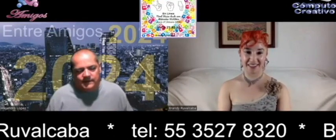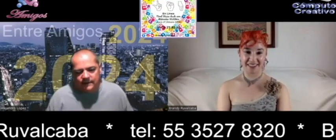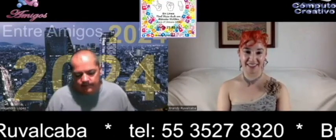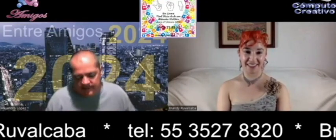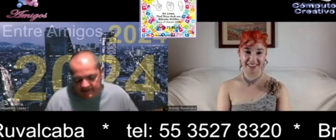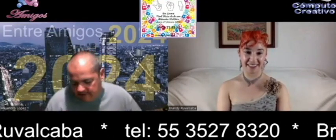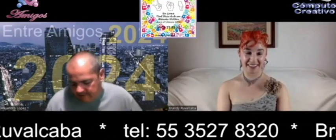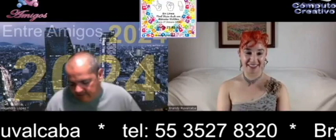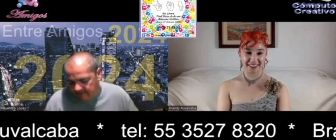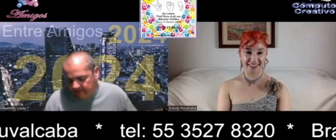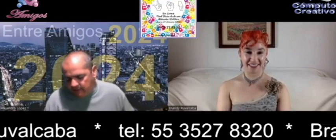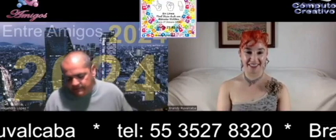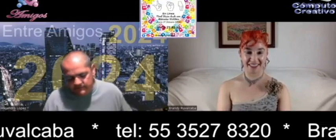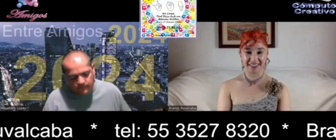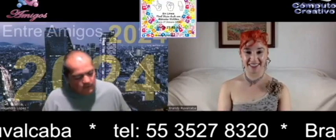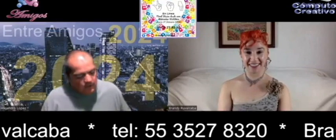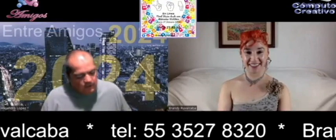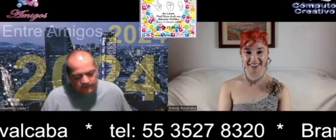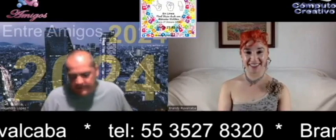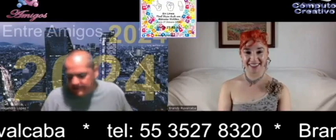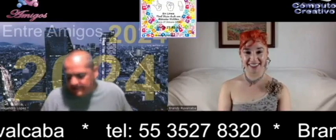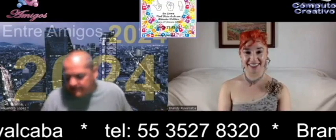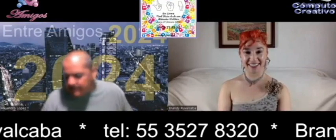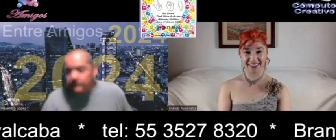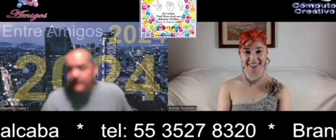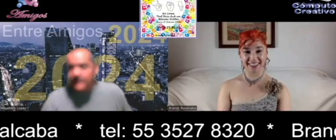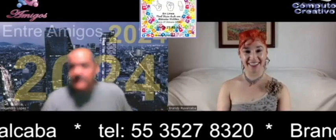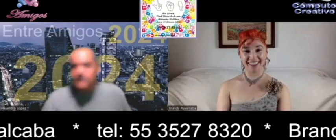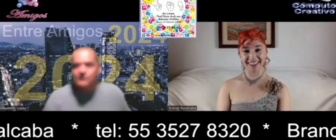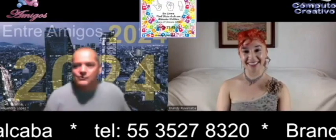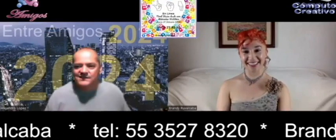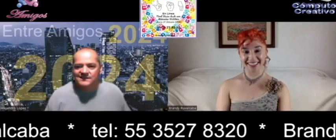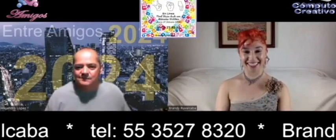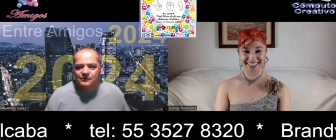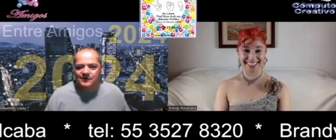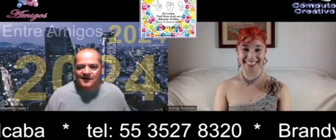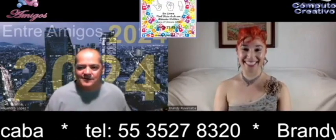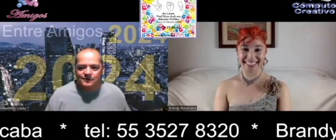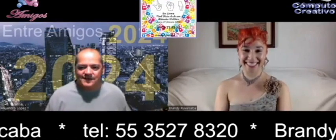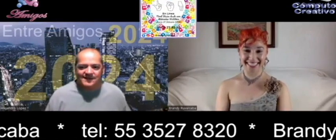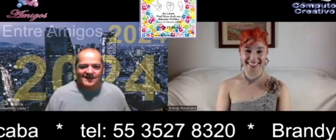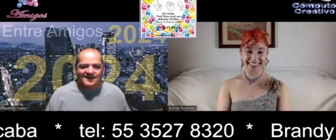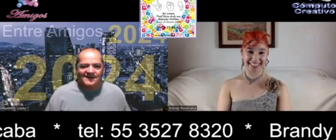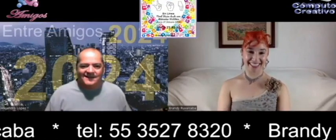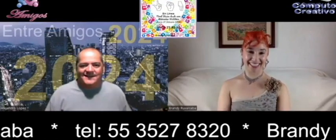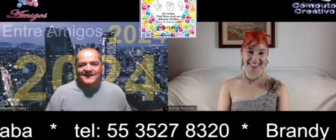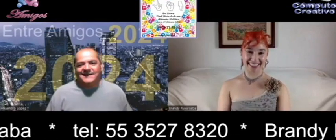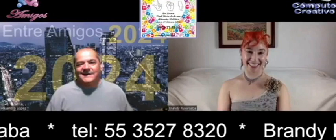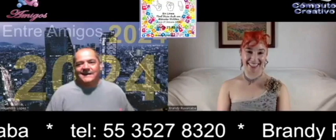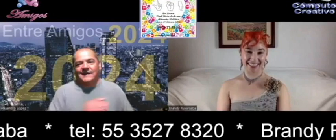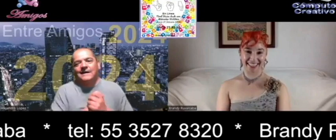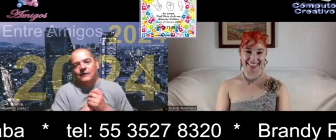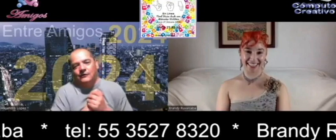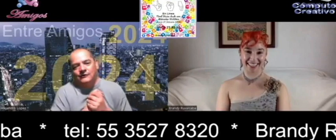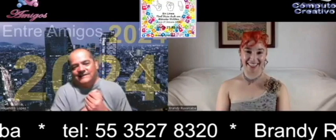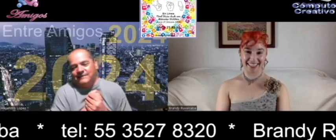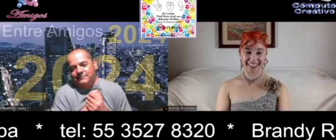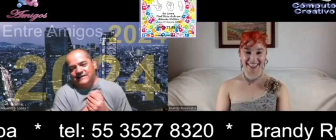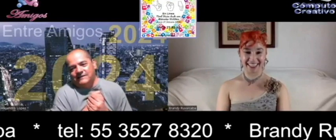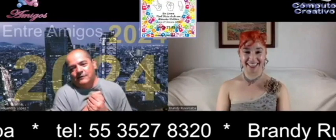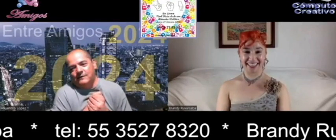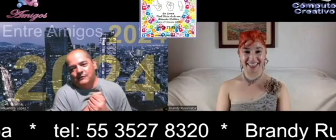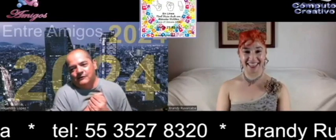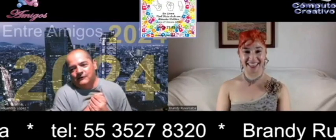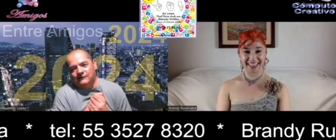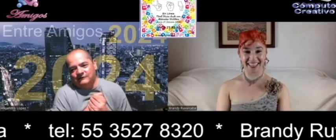digo, es parte de lo mismo. Pues mira, de antemano te agradezco muchísimo el hecho de que nos